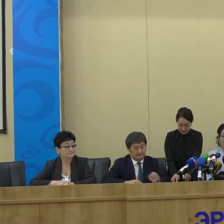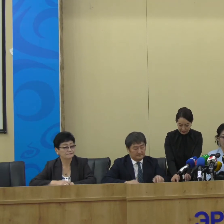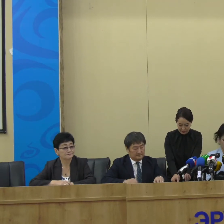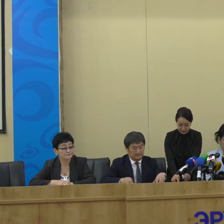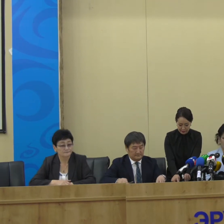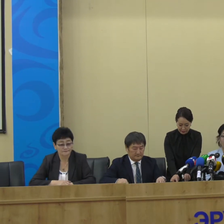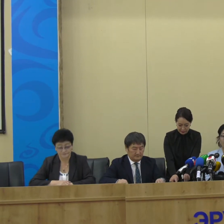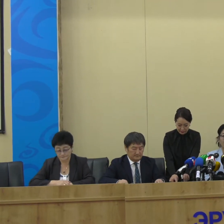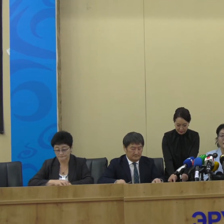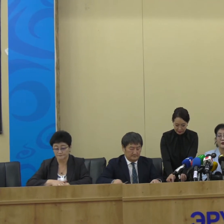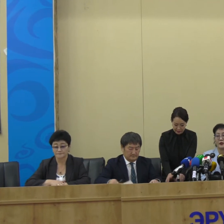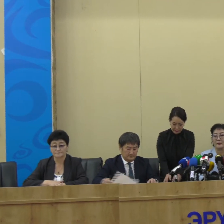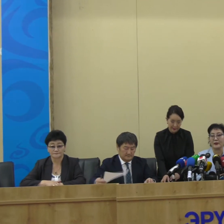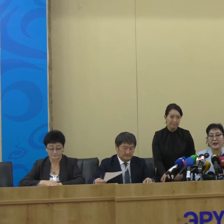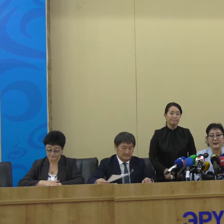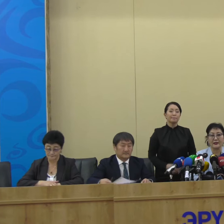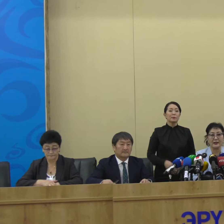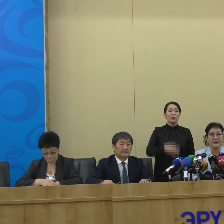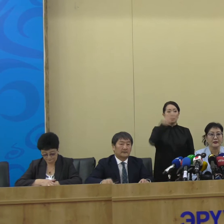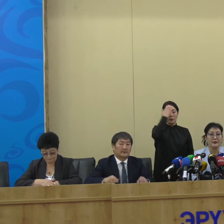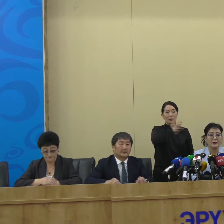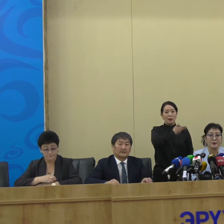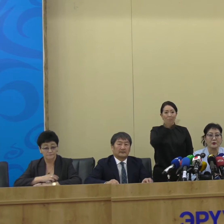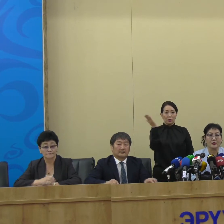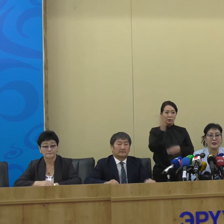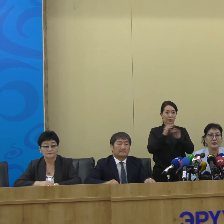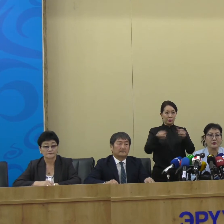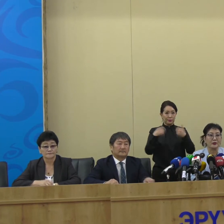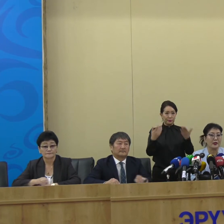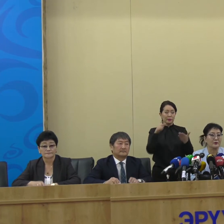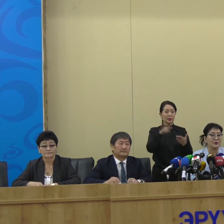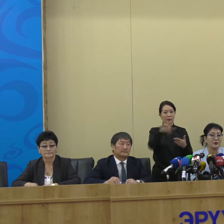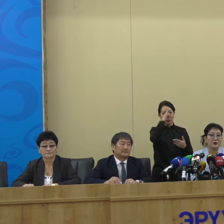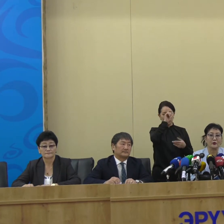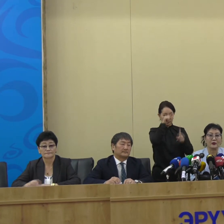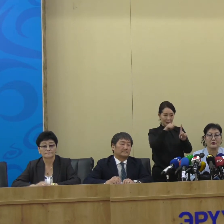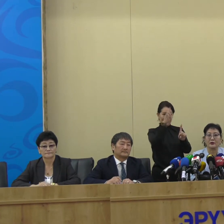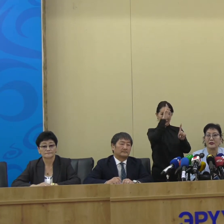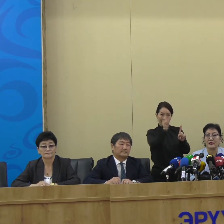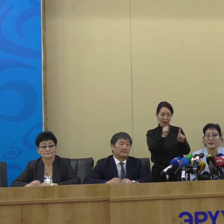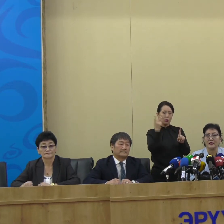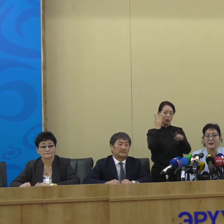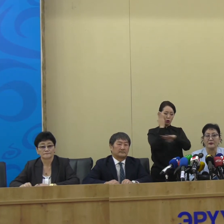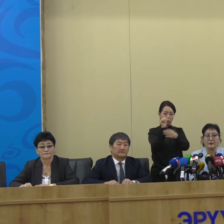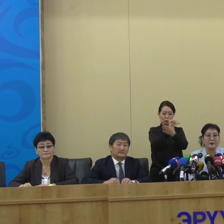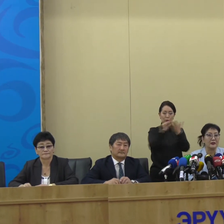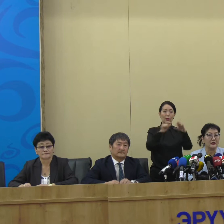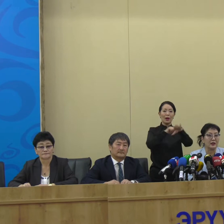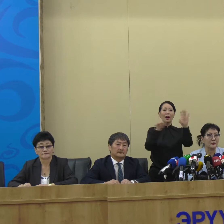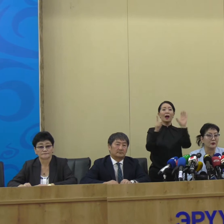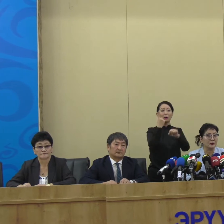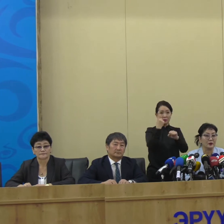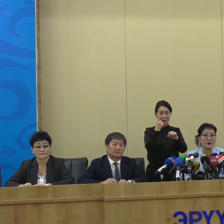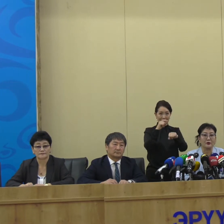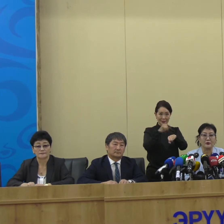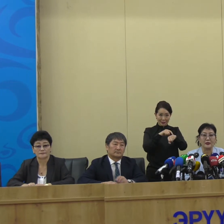За ингээд та бүхний өнөөдөр ямтлан айлтгая. Тэгэхээр та бүхэн мэдж байгаа эрүүл мэндийн яамнаас өдөр болгон одоо 11 цагаас хэвлэл мэдээллийн та